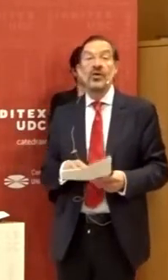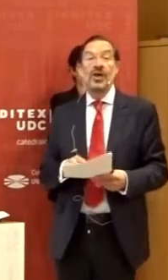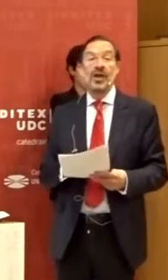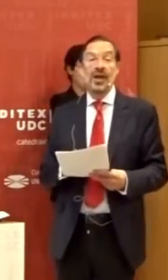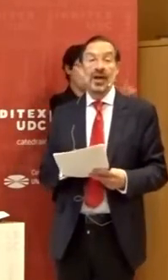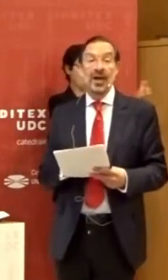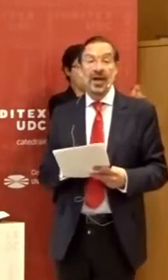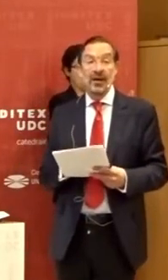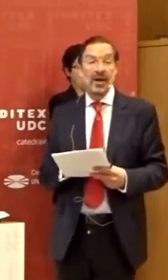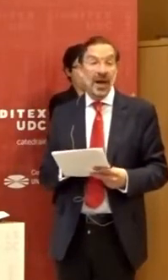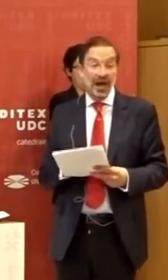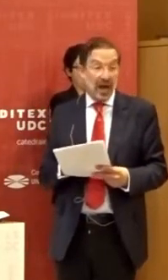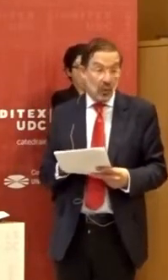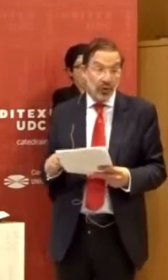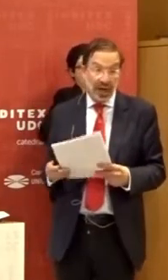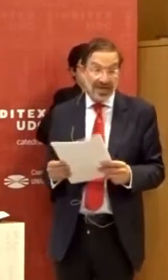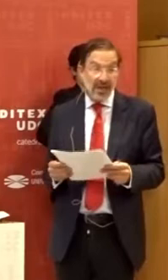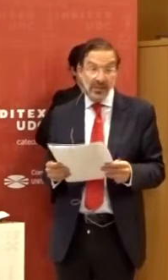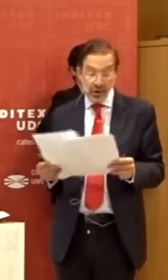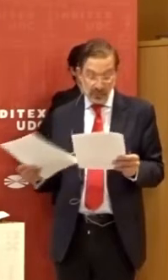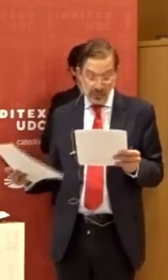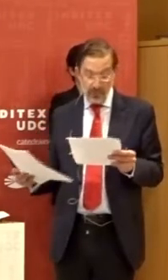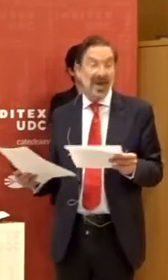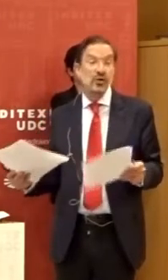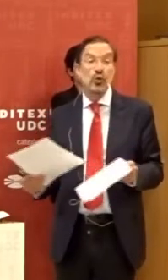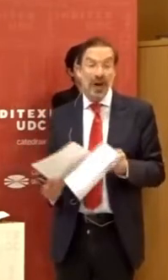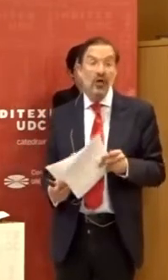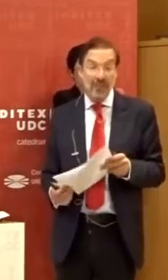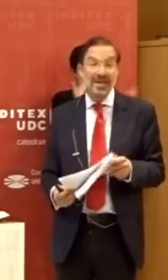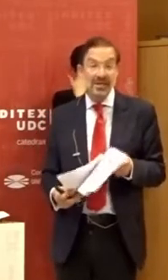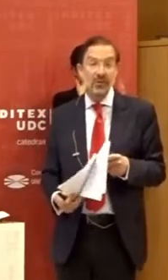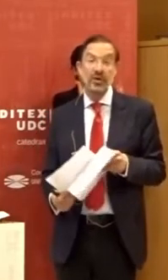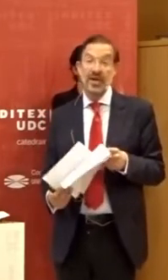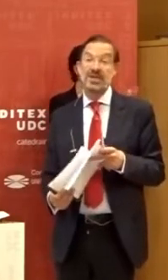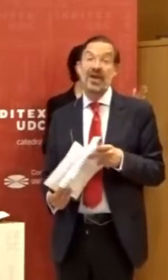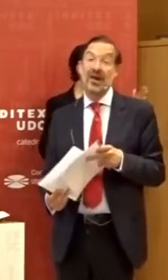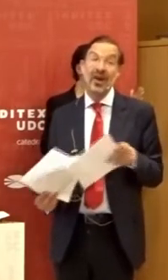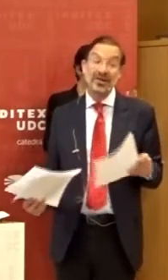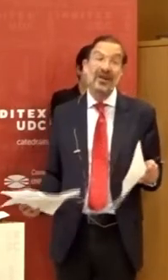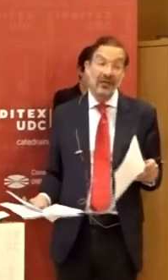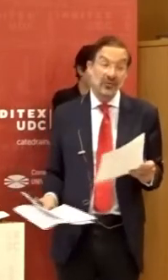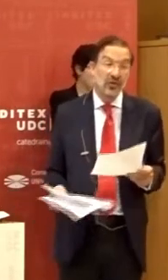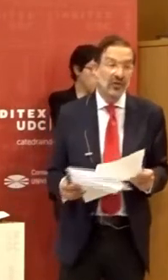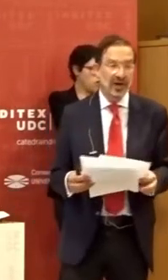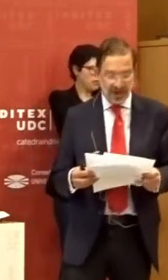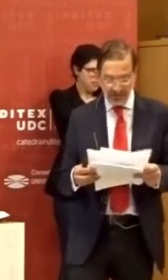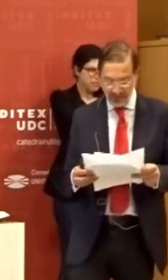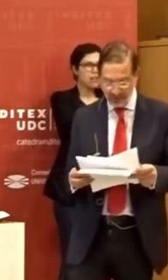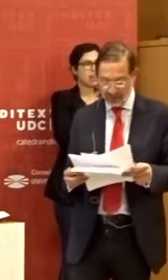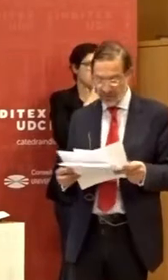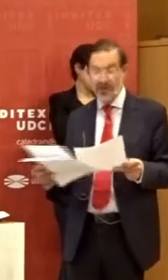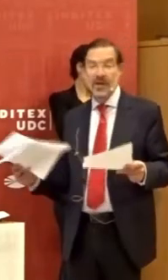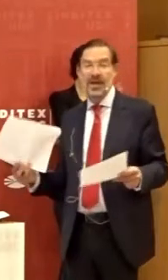empresario que la sanción en su grado máximo, que exige reiteración en